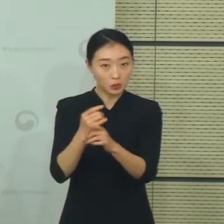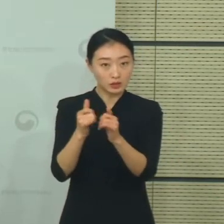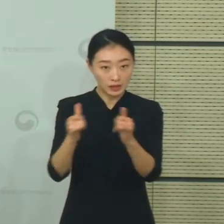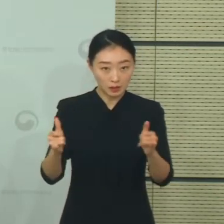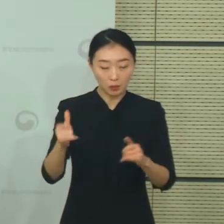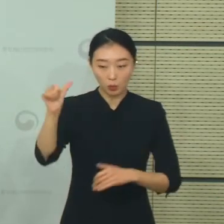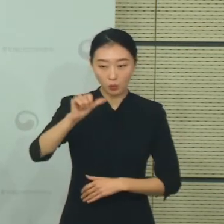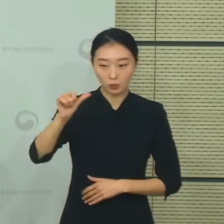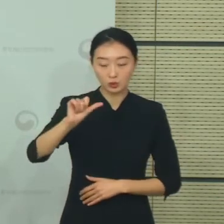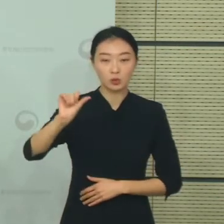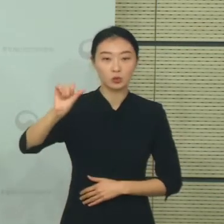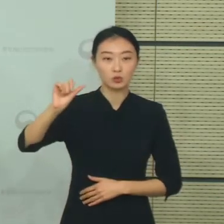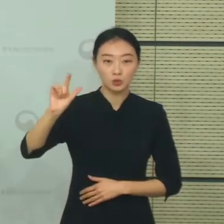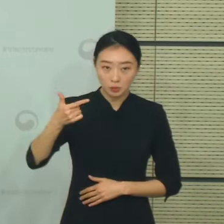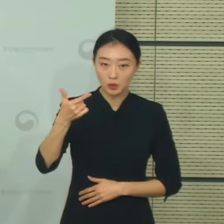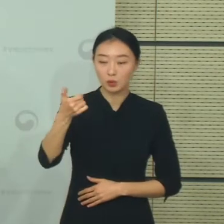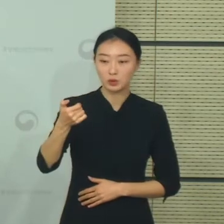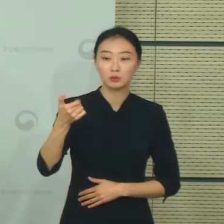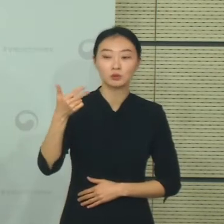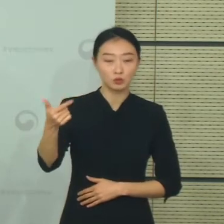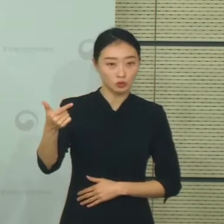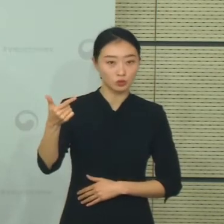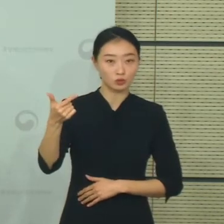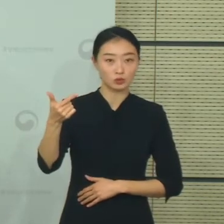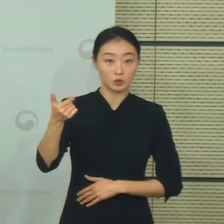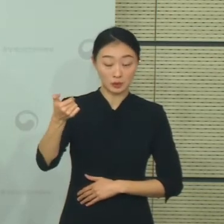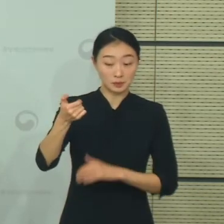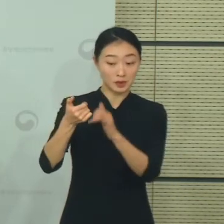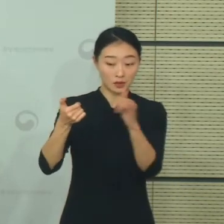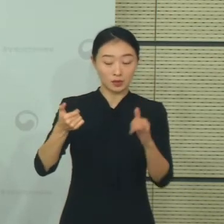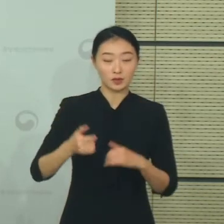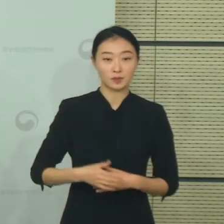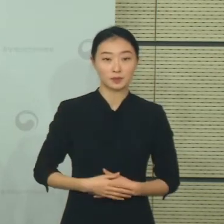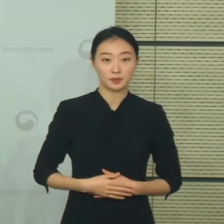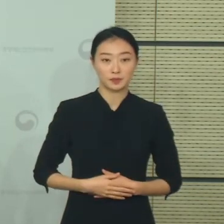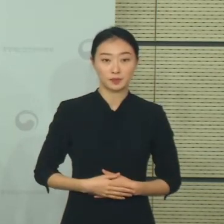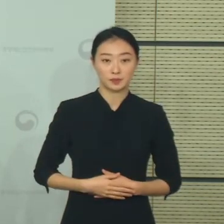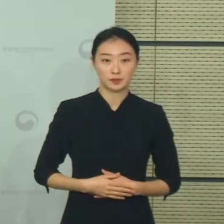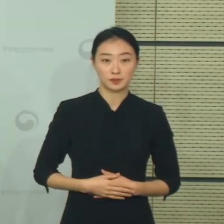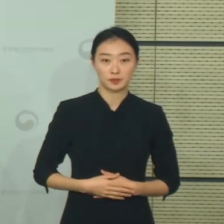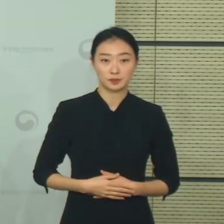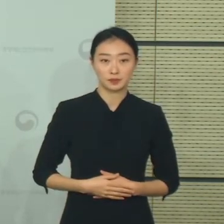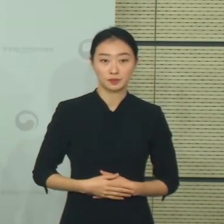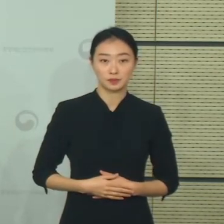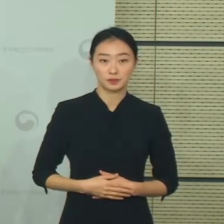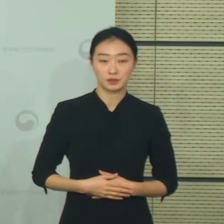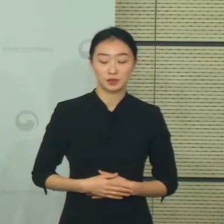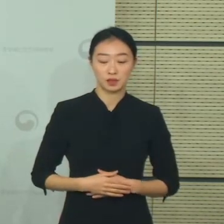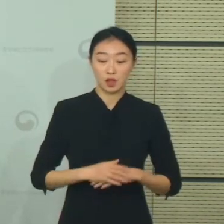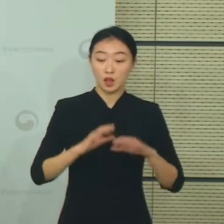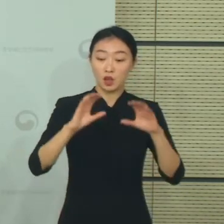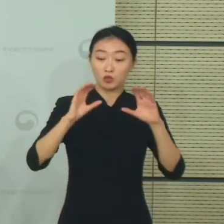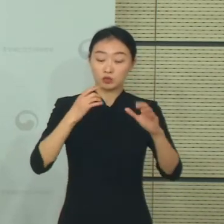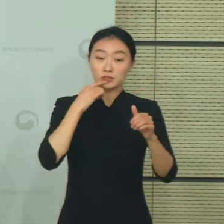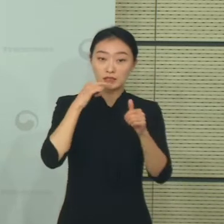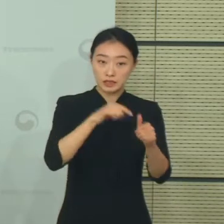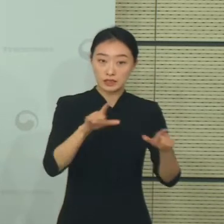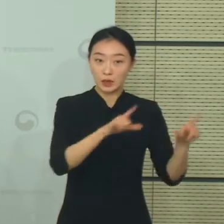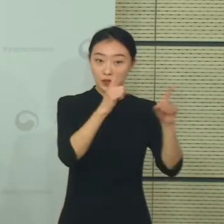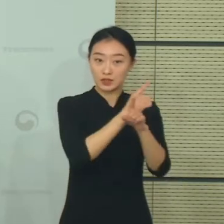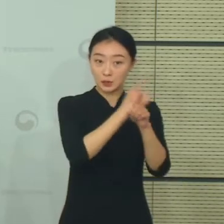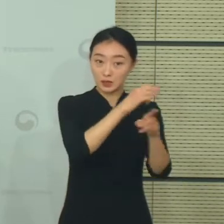부분이 5,650명이고요. 이 5,650명 중에서 국가에서 지정한 생활치료센터가